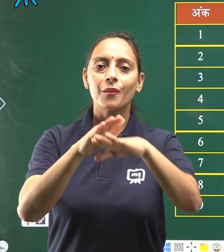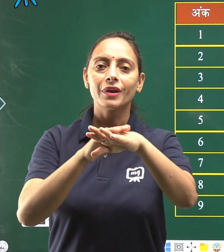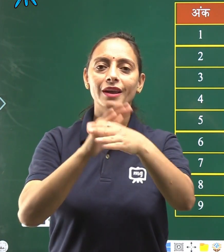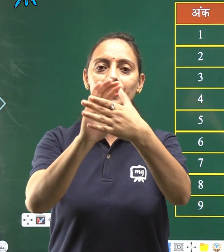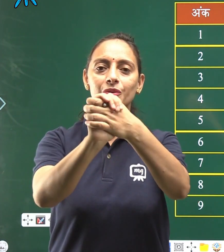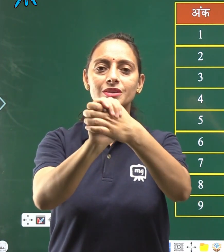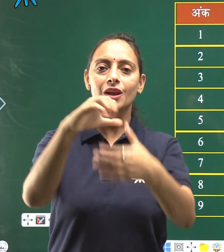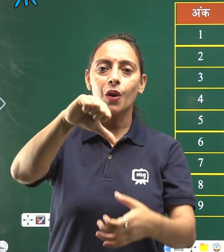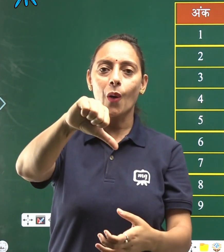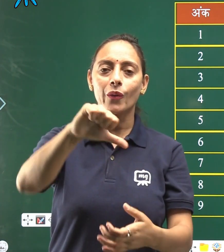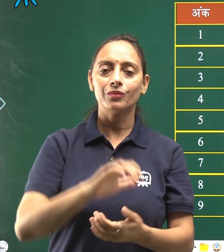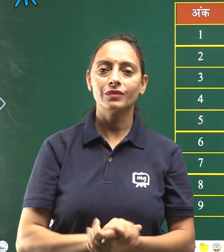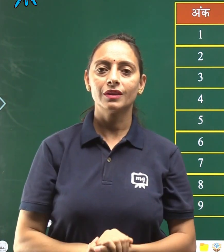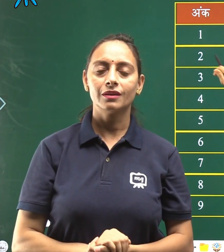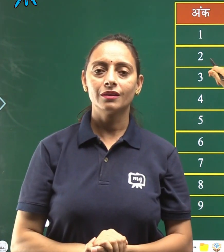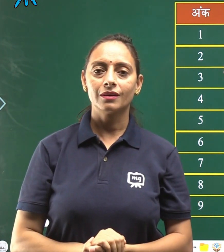9,